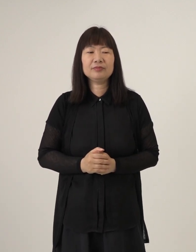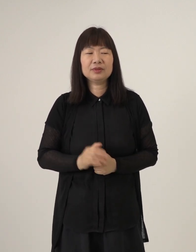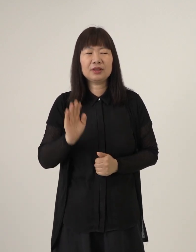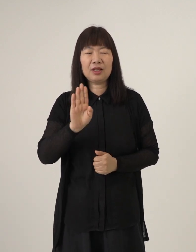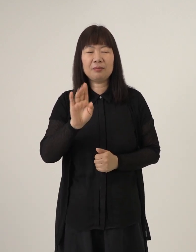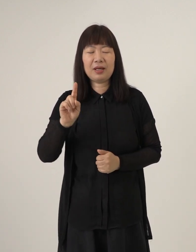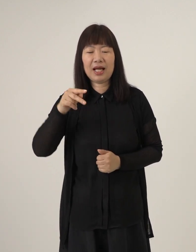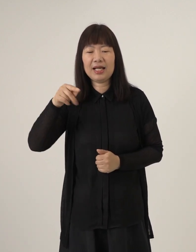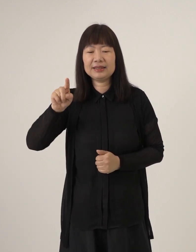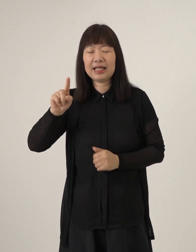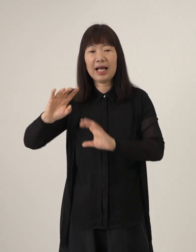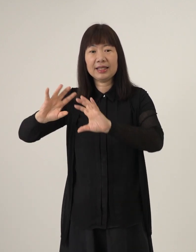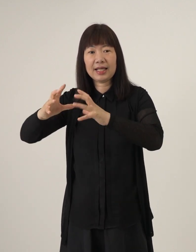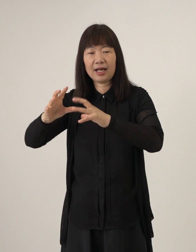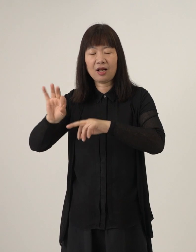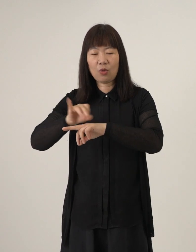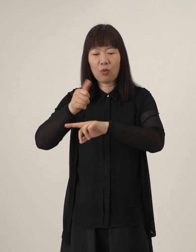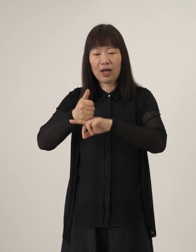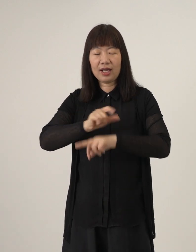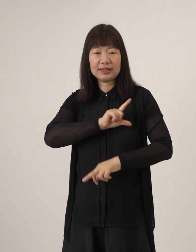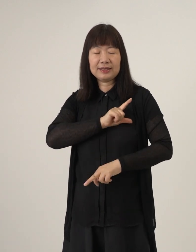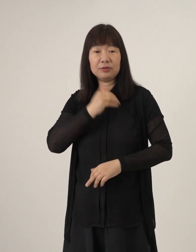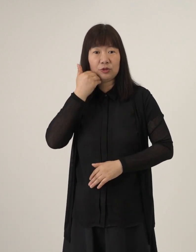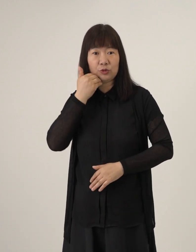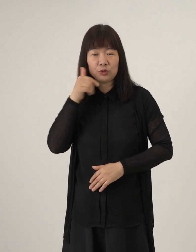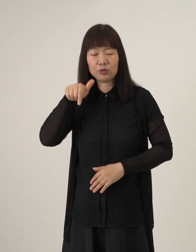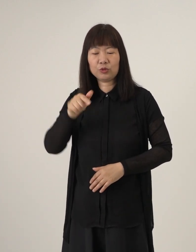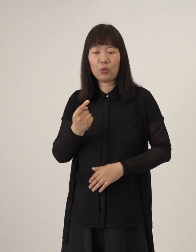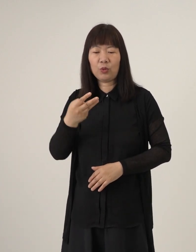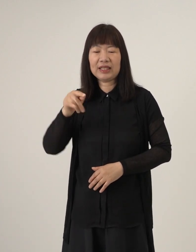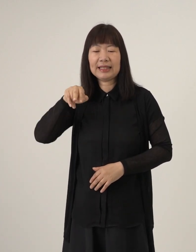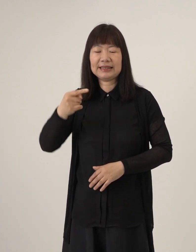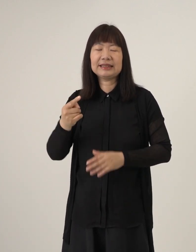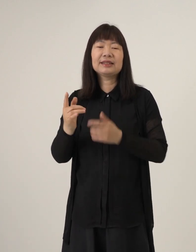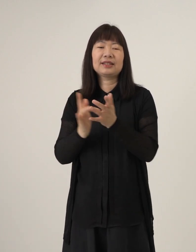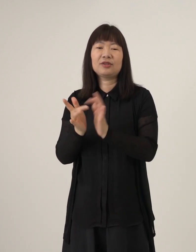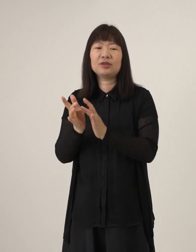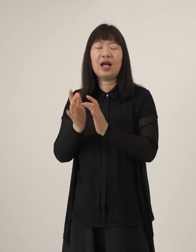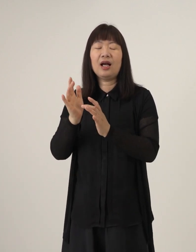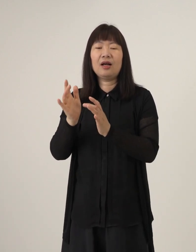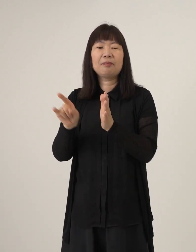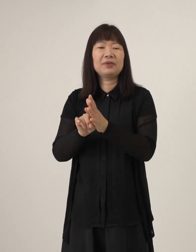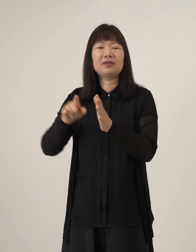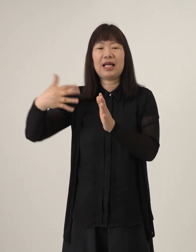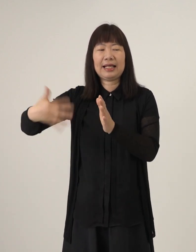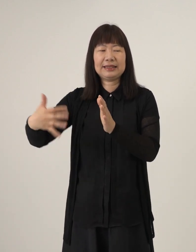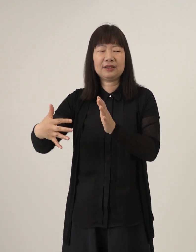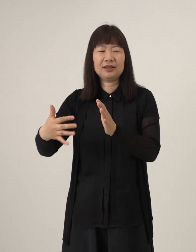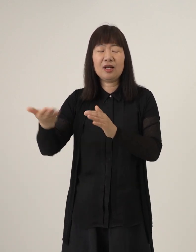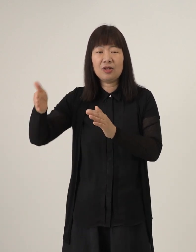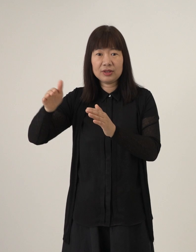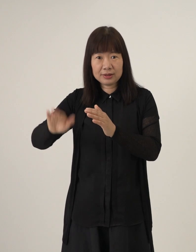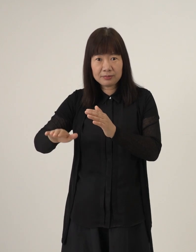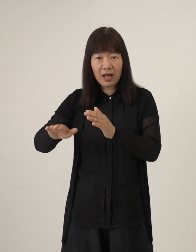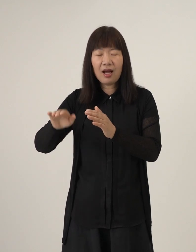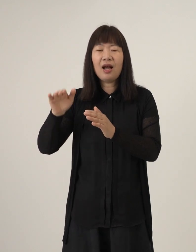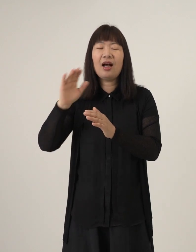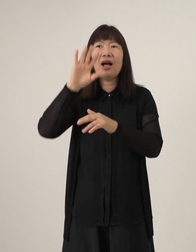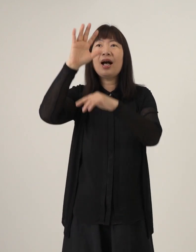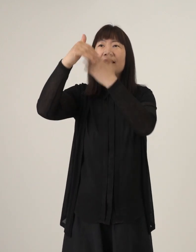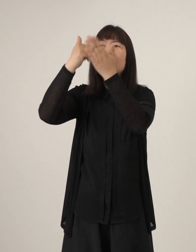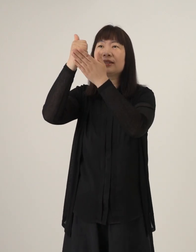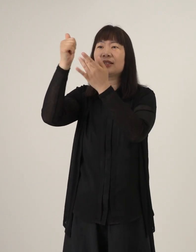바사 왕 고레스 왕은 이방 왕입니다. 그렇죠? 근데 하나님께서 그 왕의 마음을 어떻게 하셨대요?